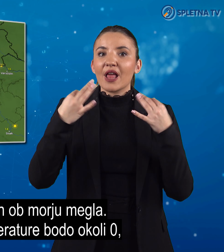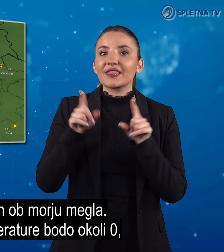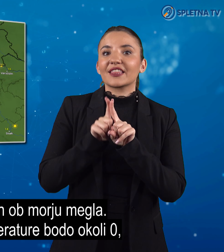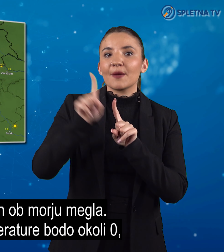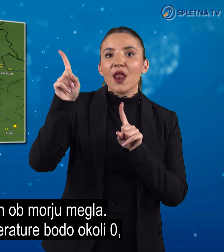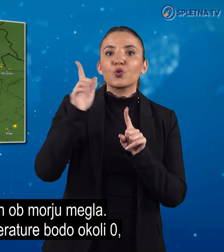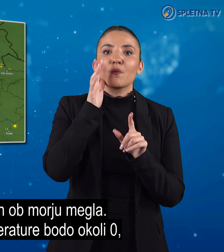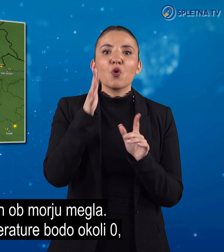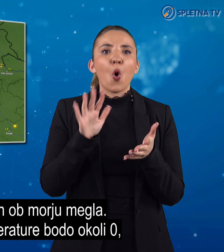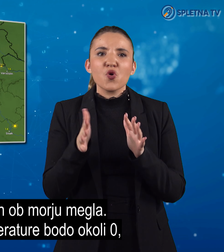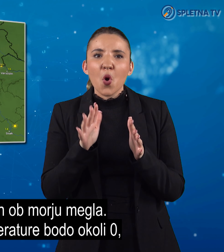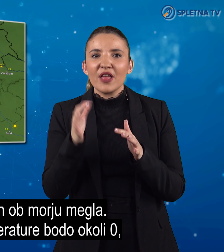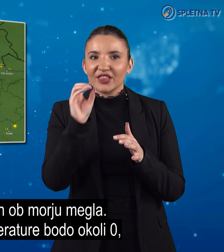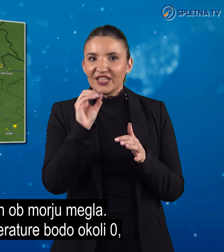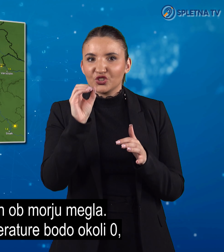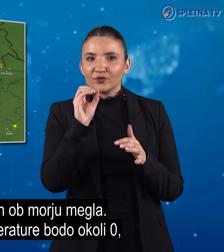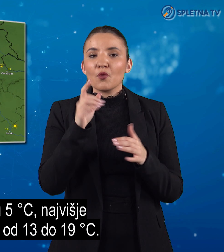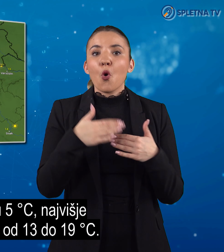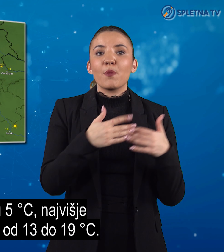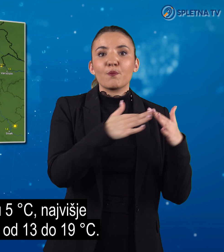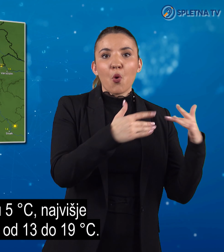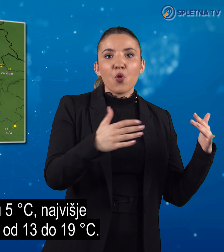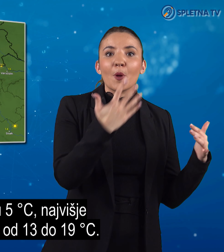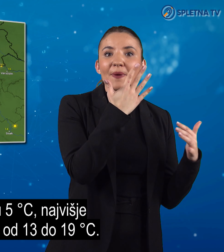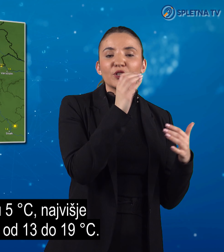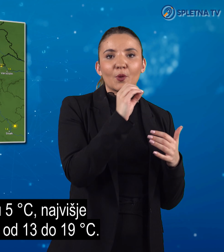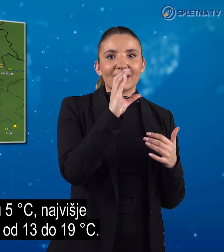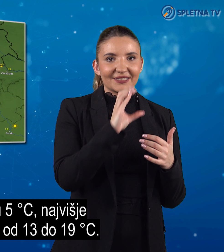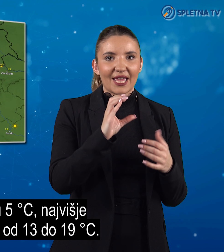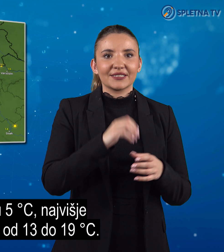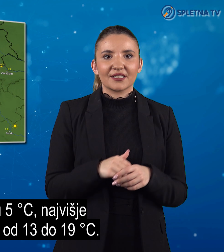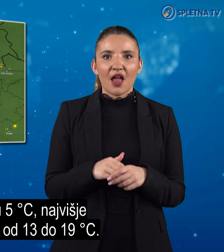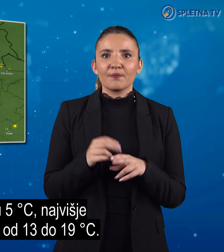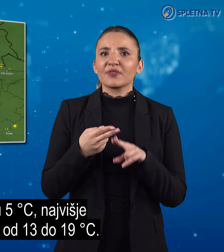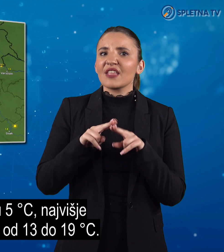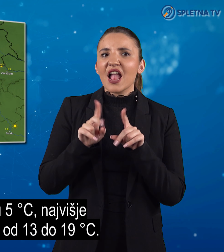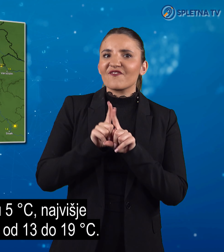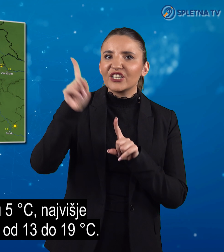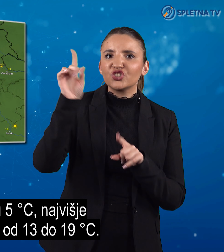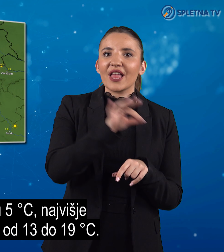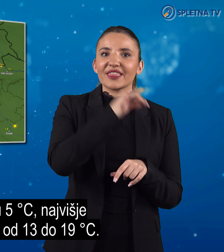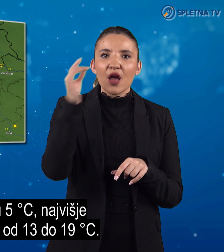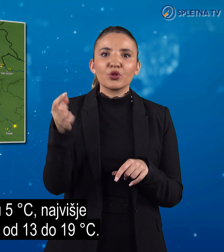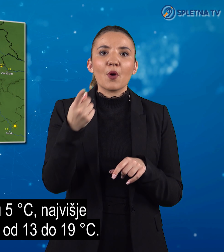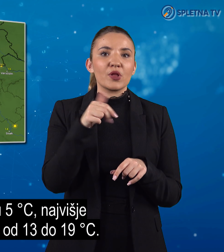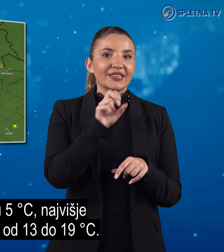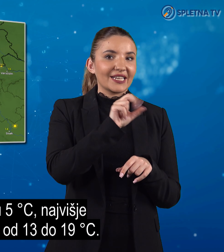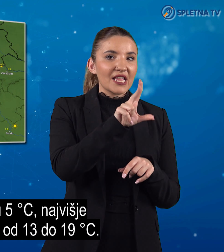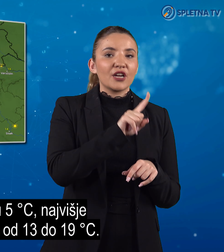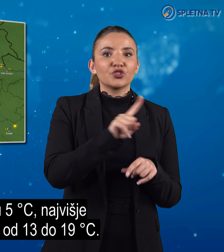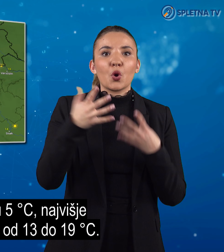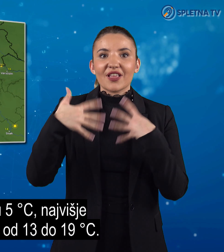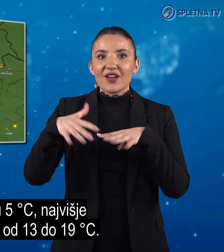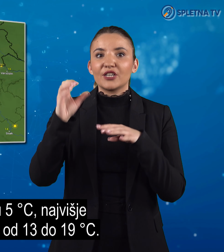Jutranje temperature bodo okoli 0, ob morju 5 stopinj Celzija, najvišje dnevne pa od 13 do 19 stopinj